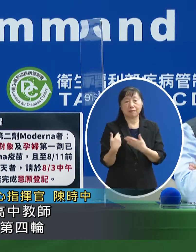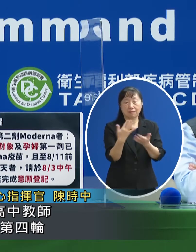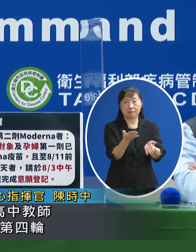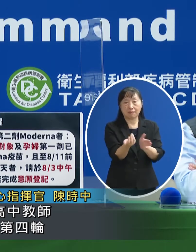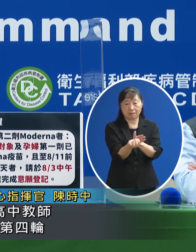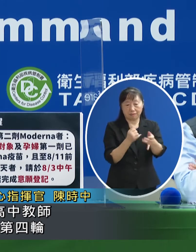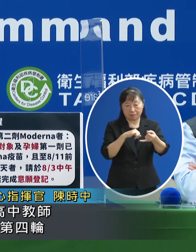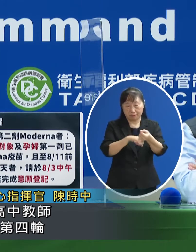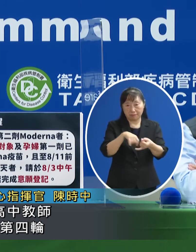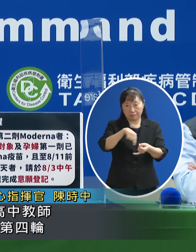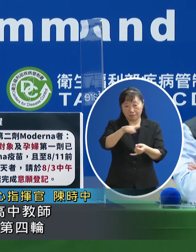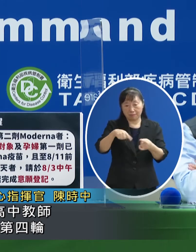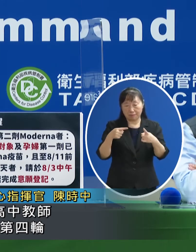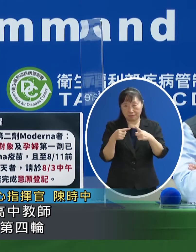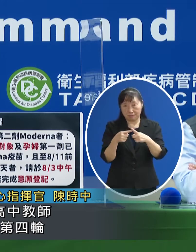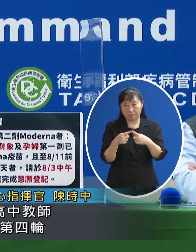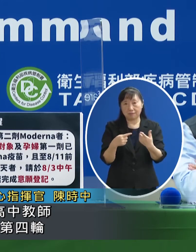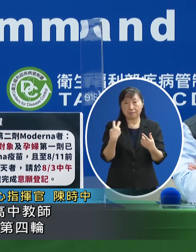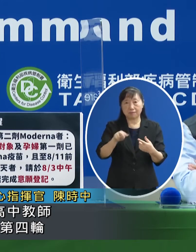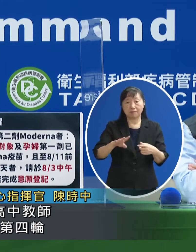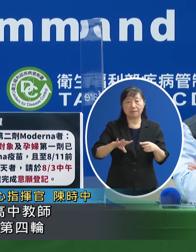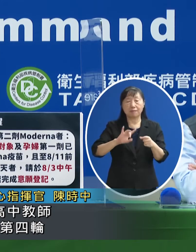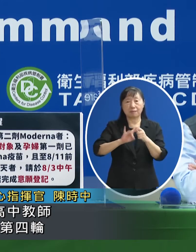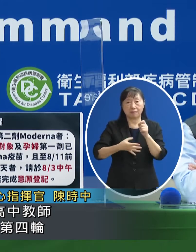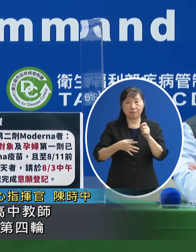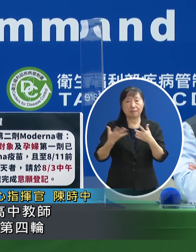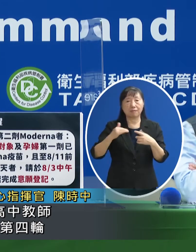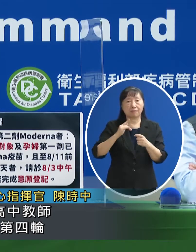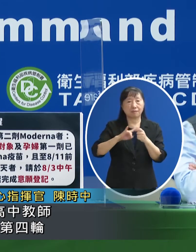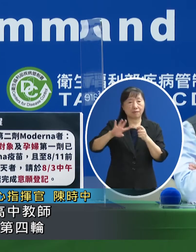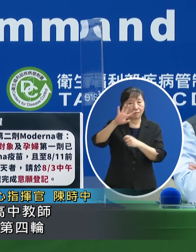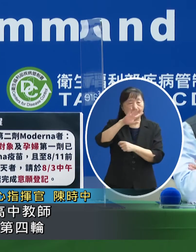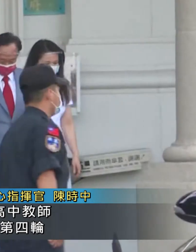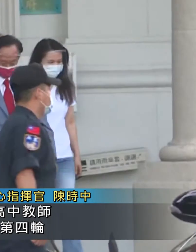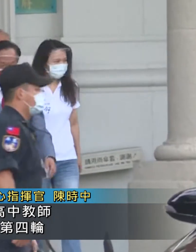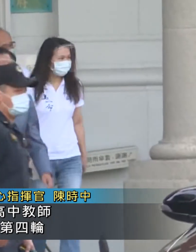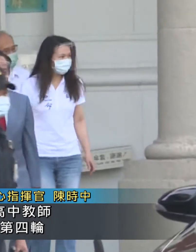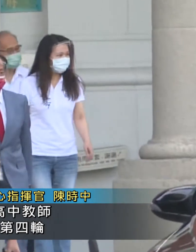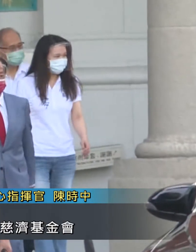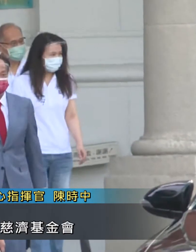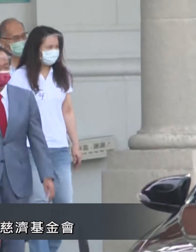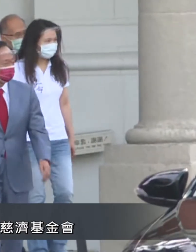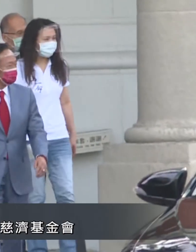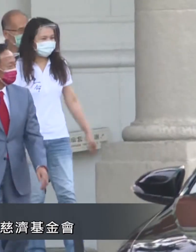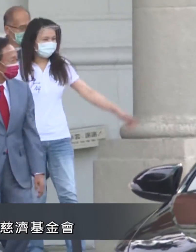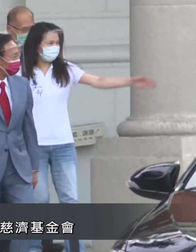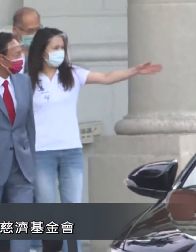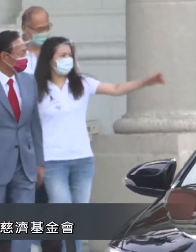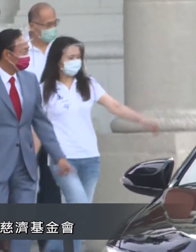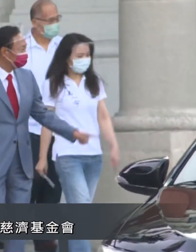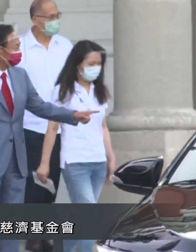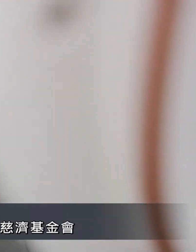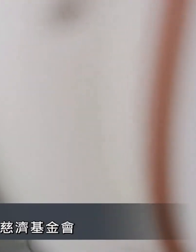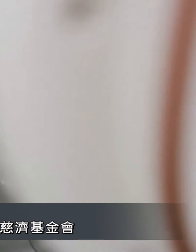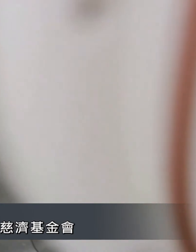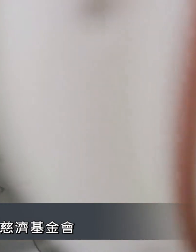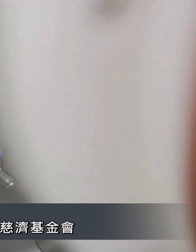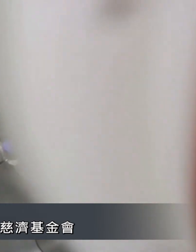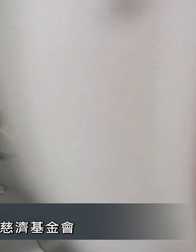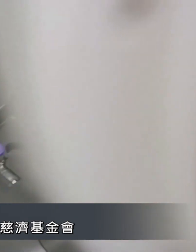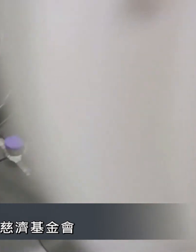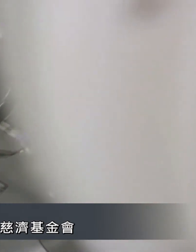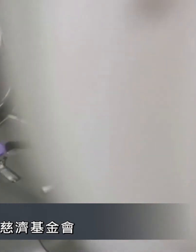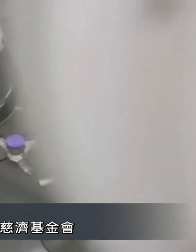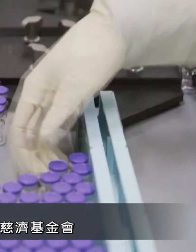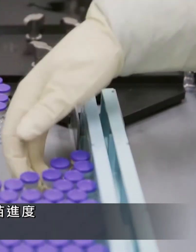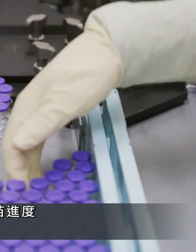约平台及国高中教师补教业者，这是指的第4轮。 至于外界关心鸿海集团、台积电及慈济基金